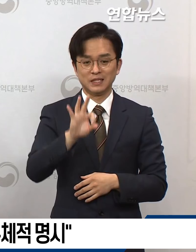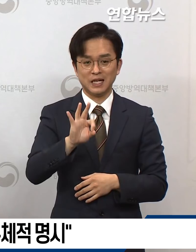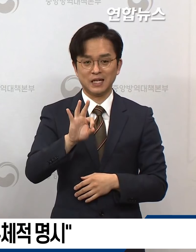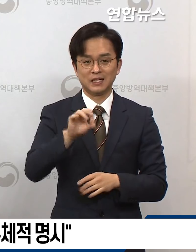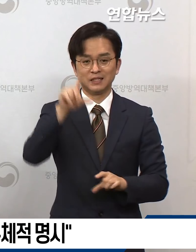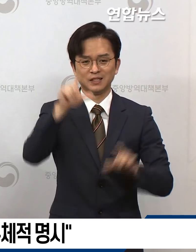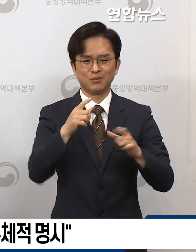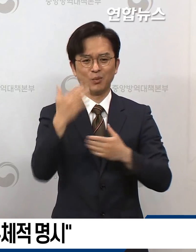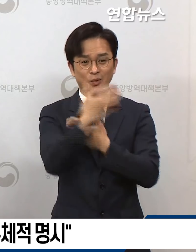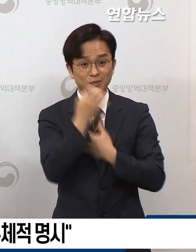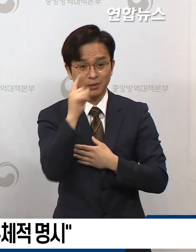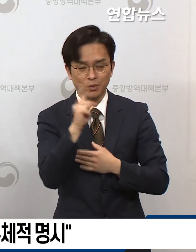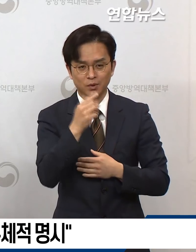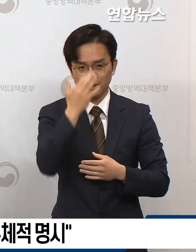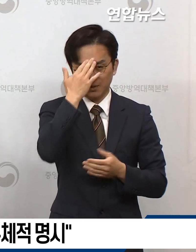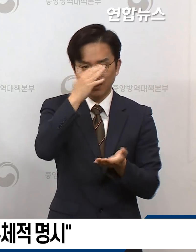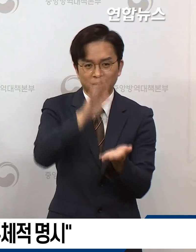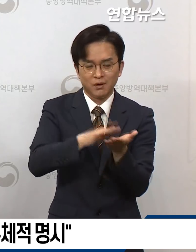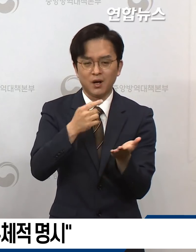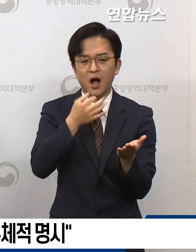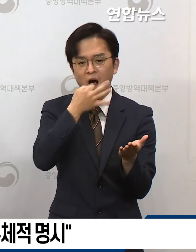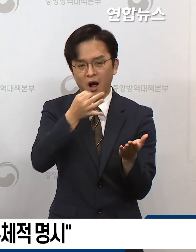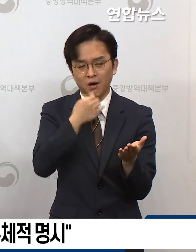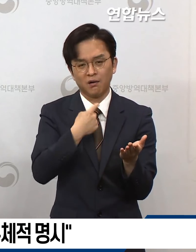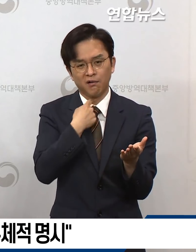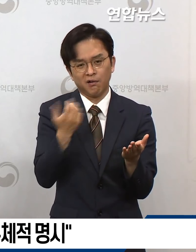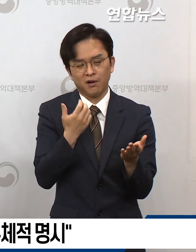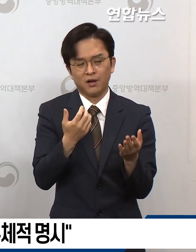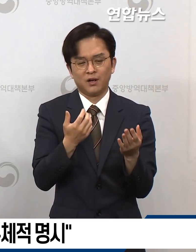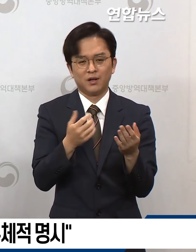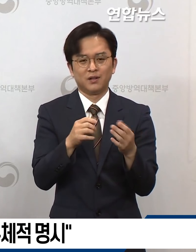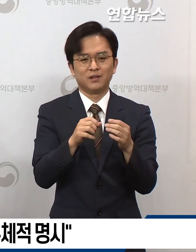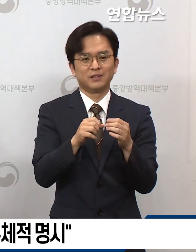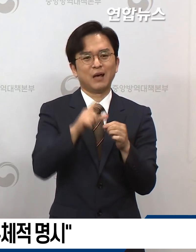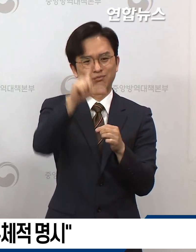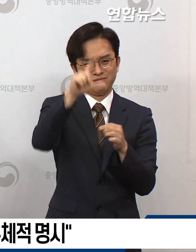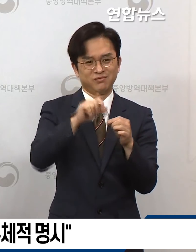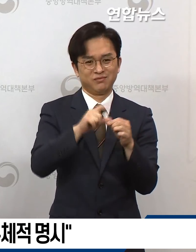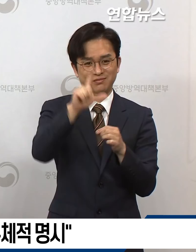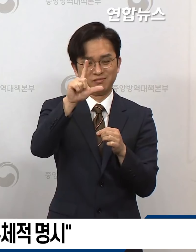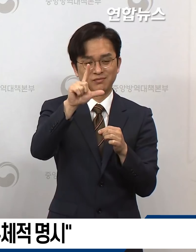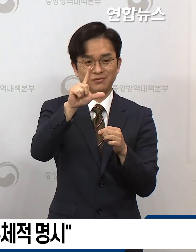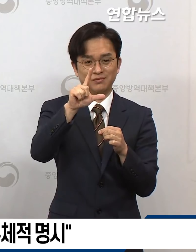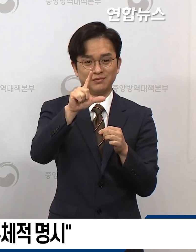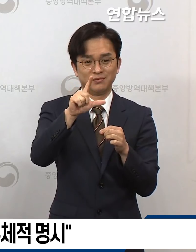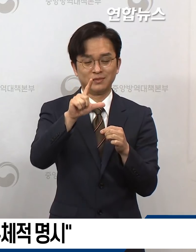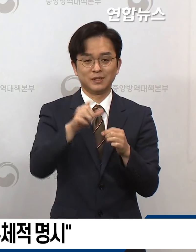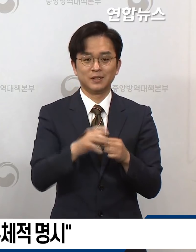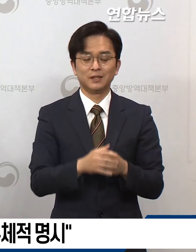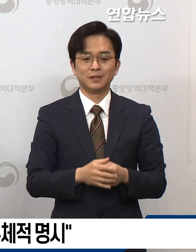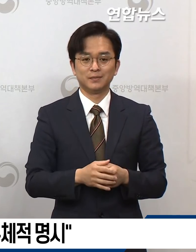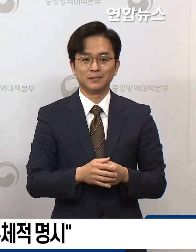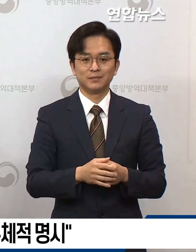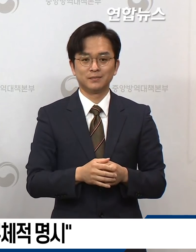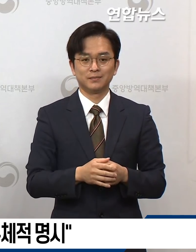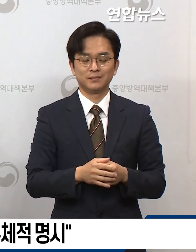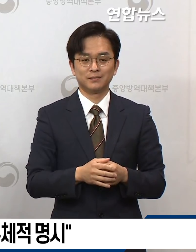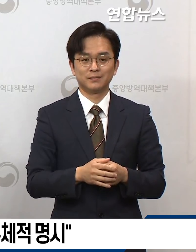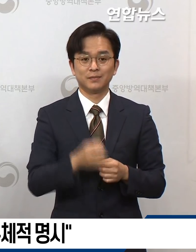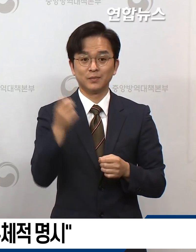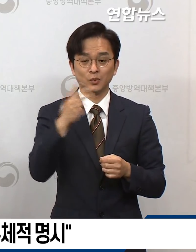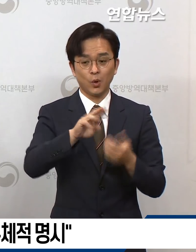호흡기 증상으로 해서 주로 기침과 호흡곤란을 호흡기 증상으로 나열하였고 나머지 증상은